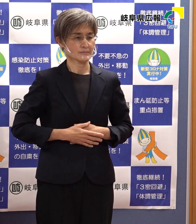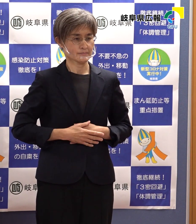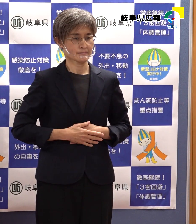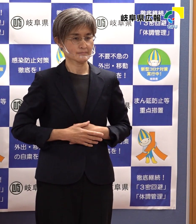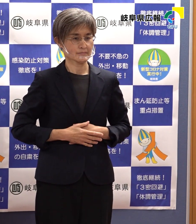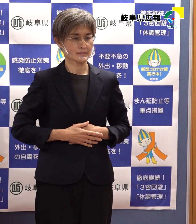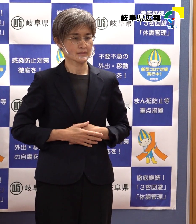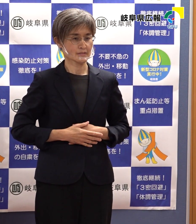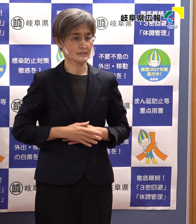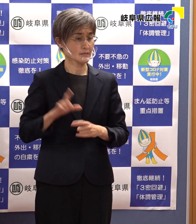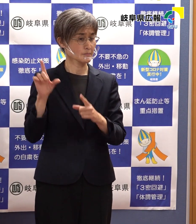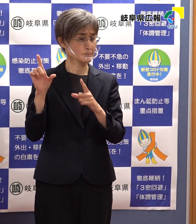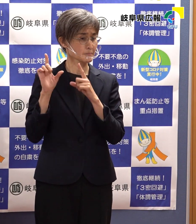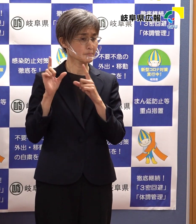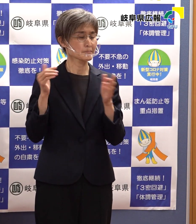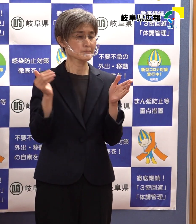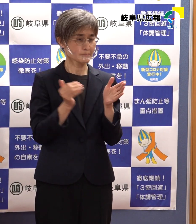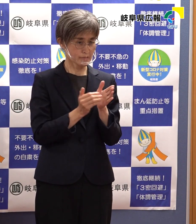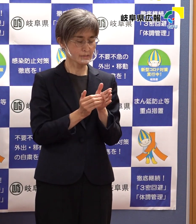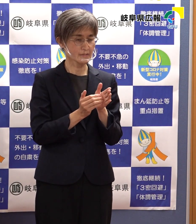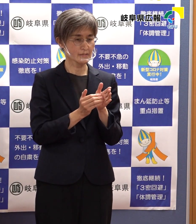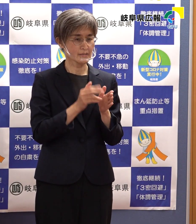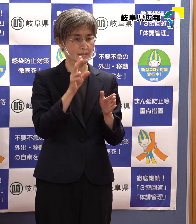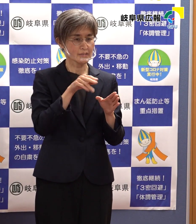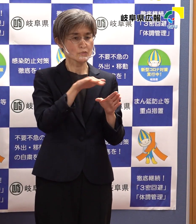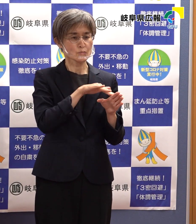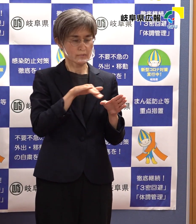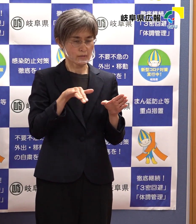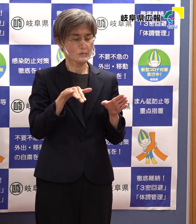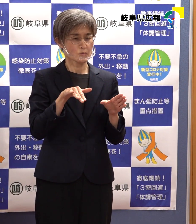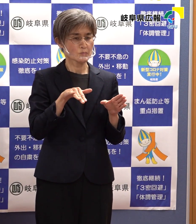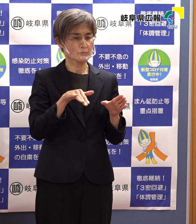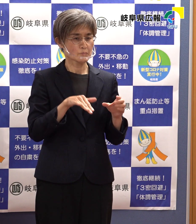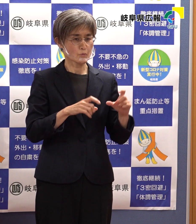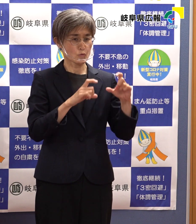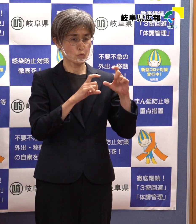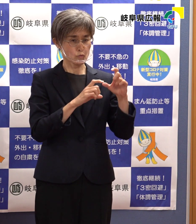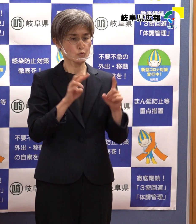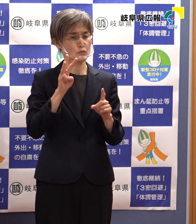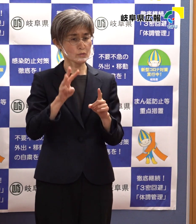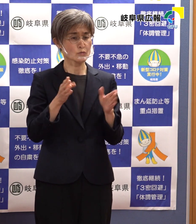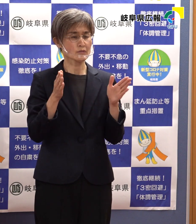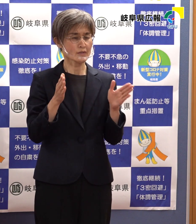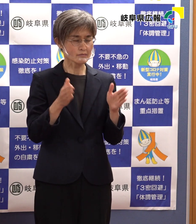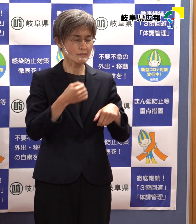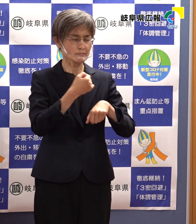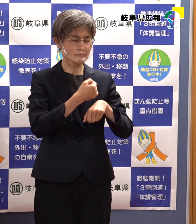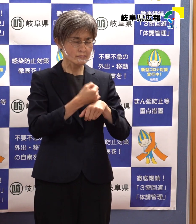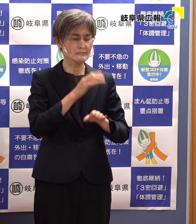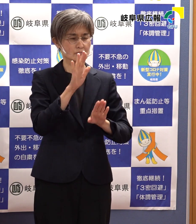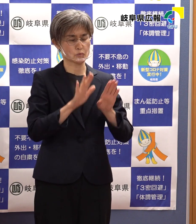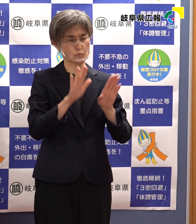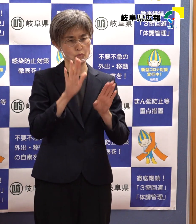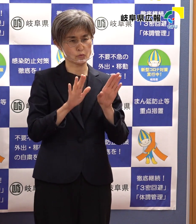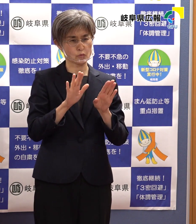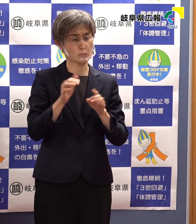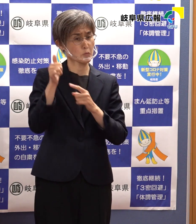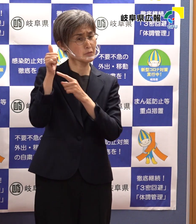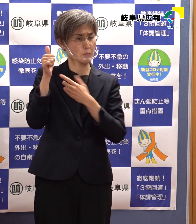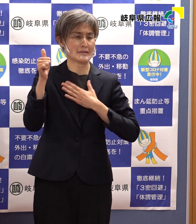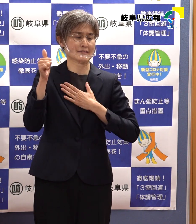のこのゴールデンウィークを通じての厳しい状態についても、十分理解をしていただいておりました